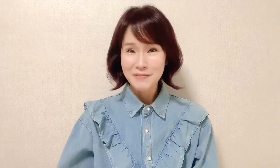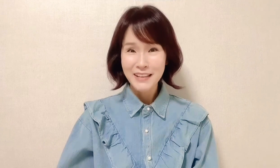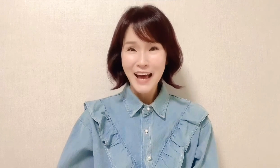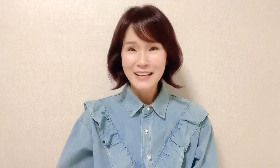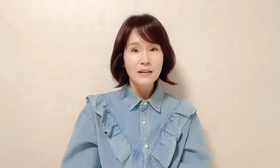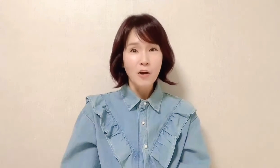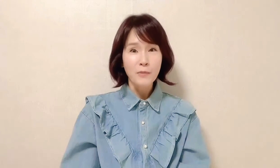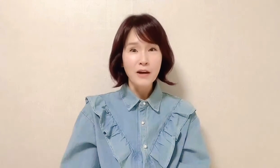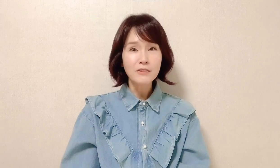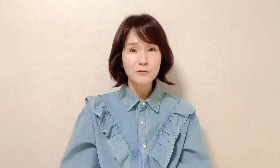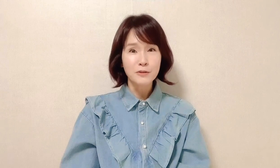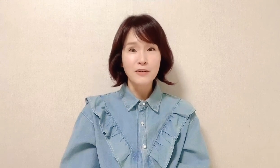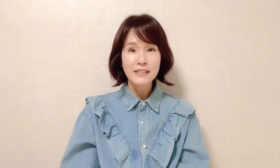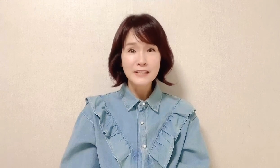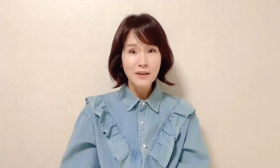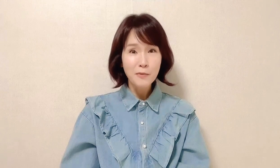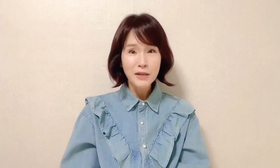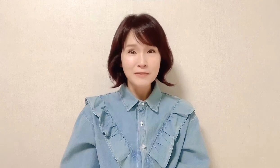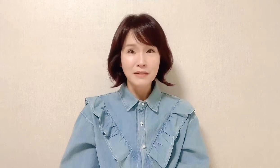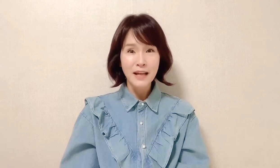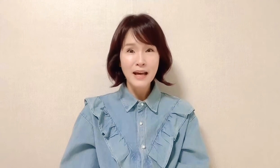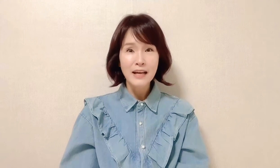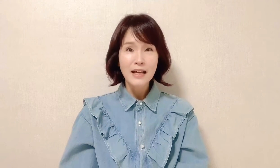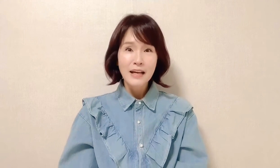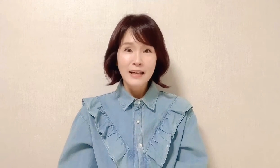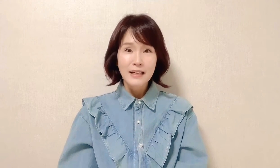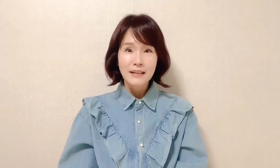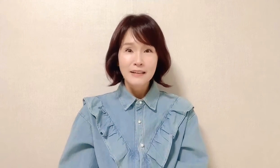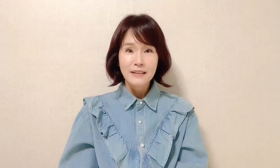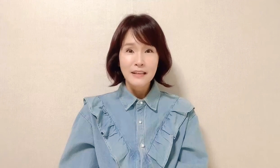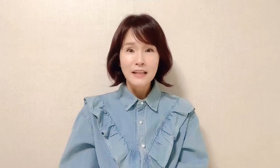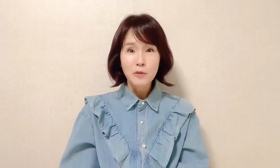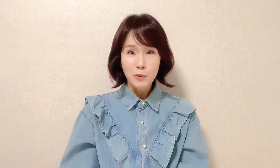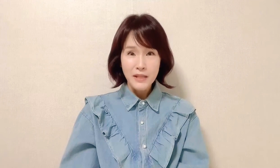좋겠습니다. 그러면 우선 1절 해보겠습니다. 이곳에